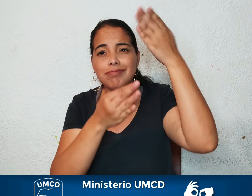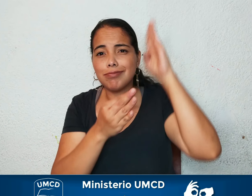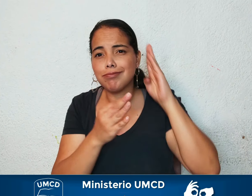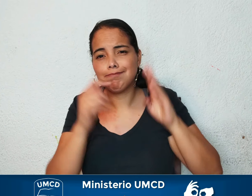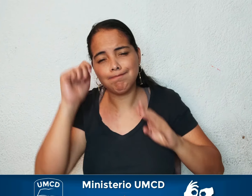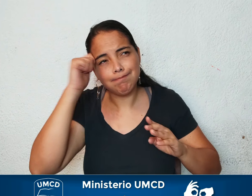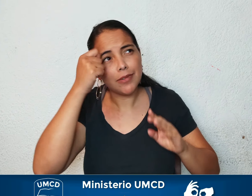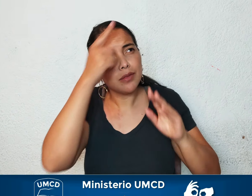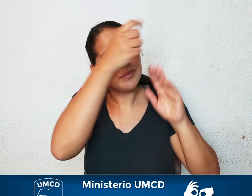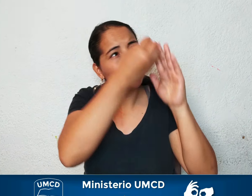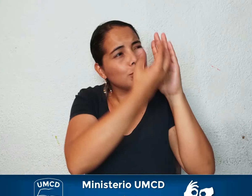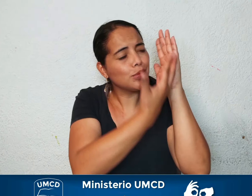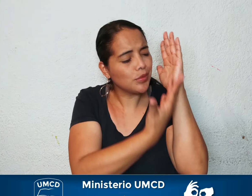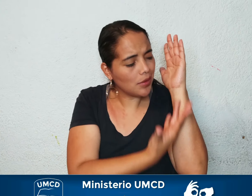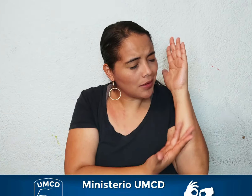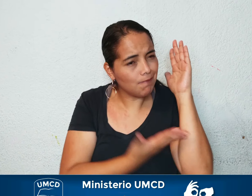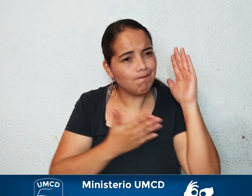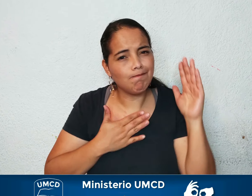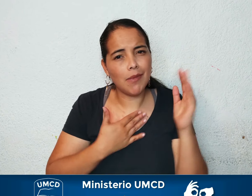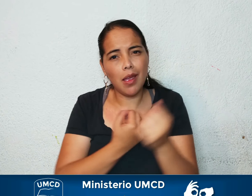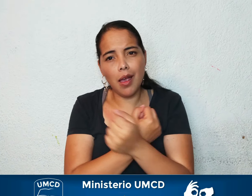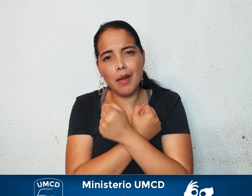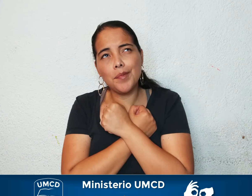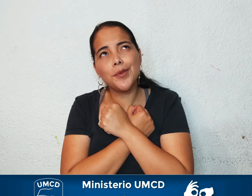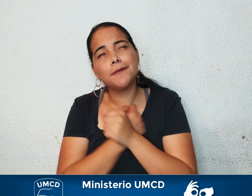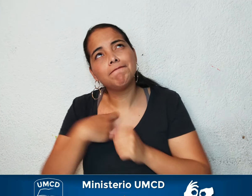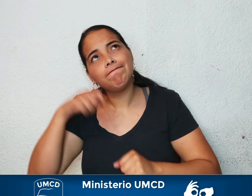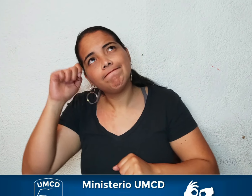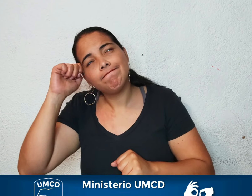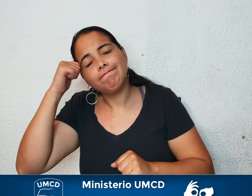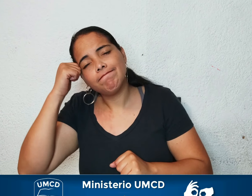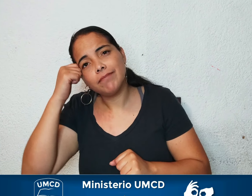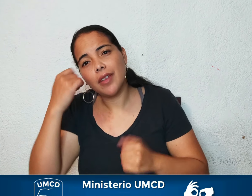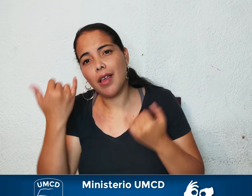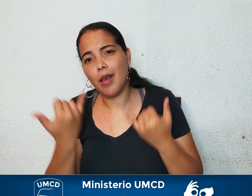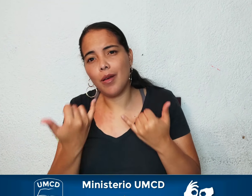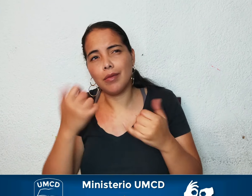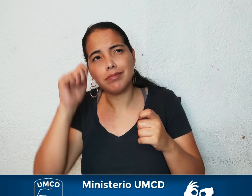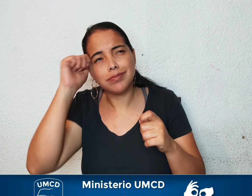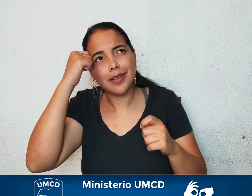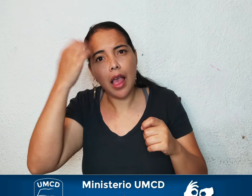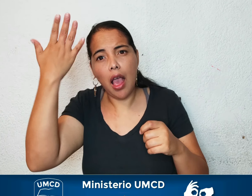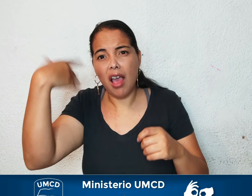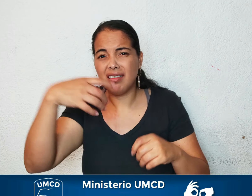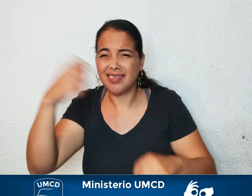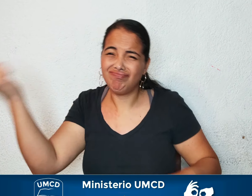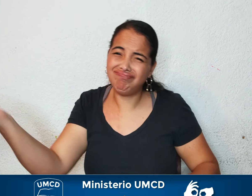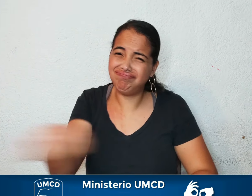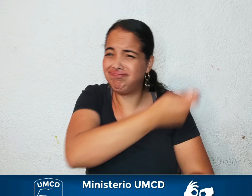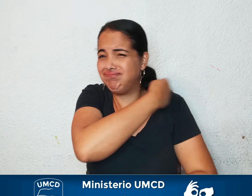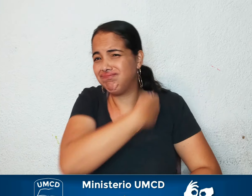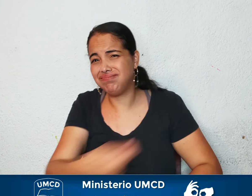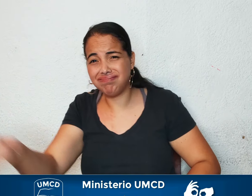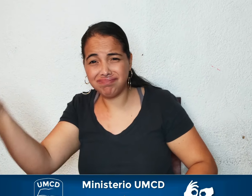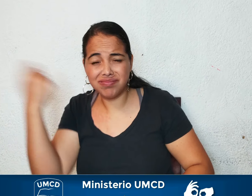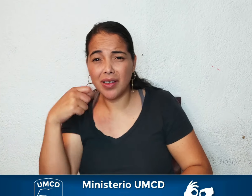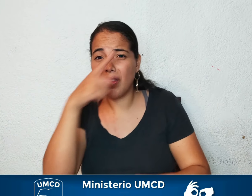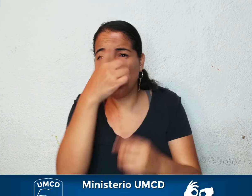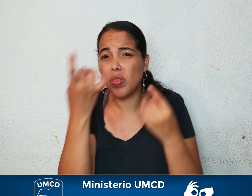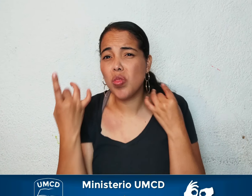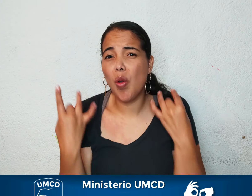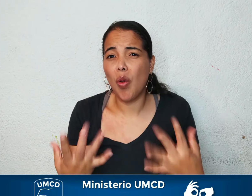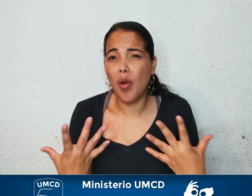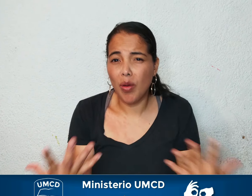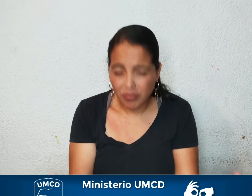en aquel que entregó su vida. Fue partida su carne, derramada su